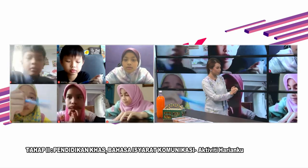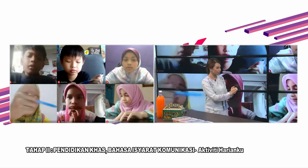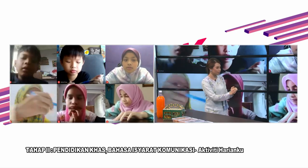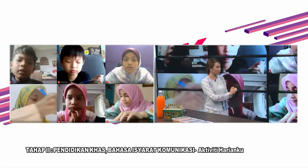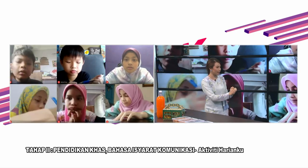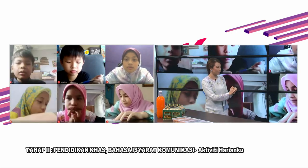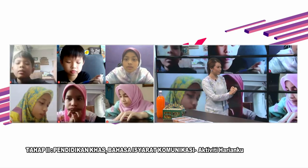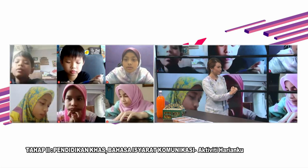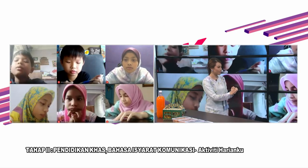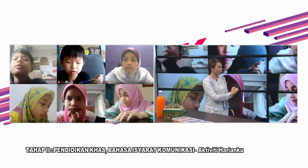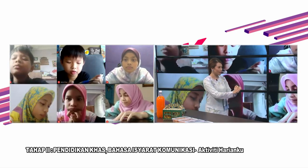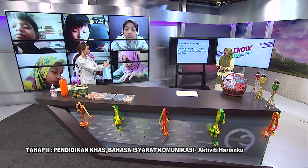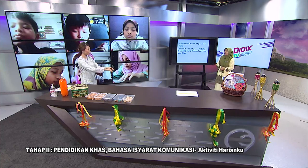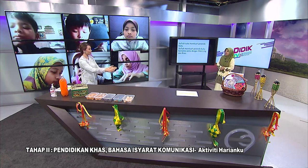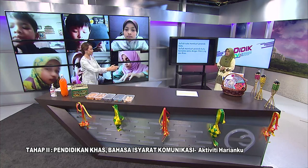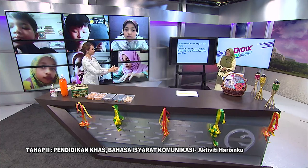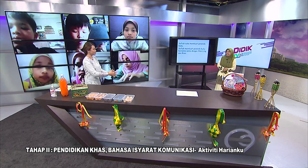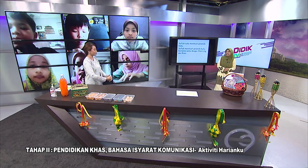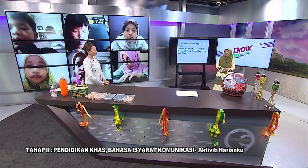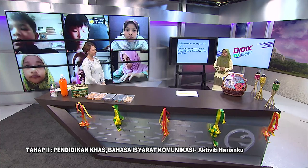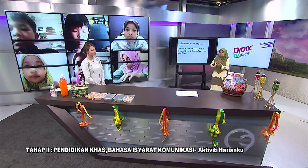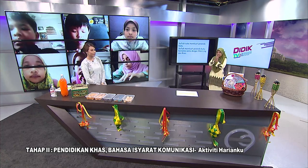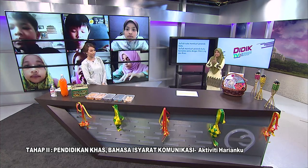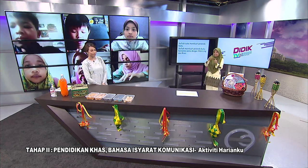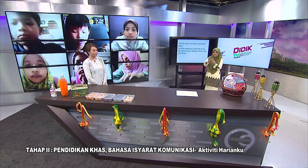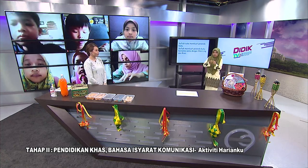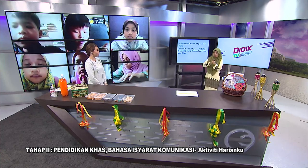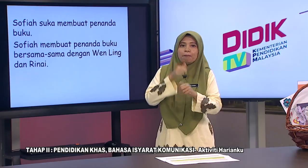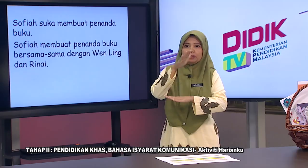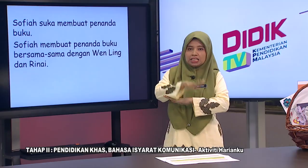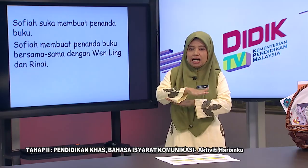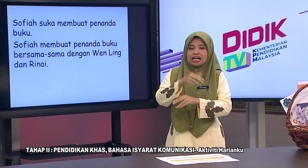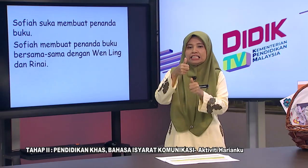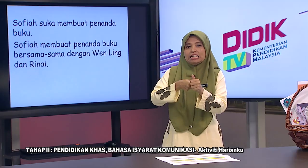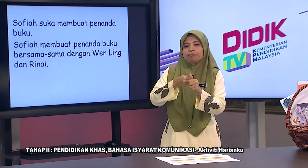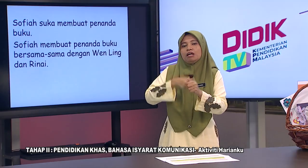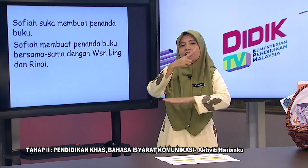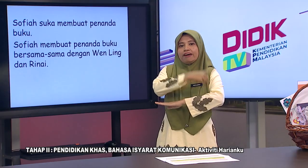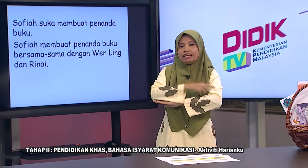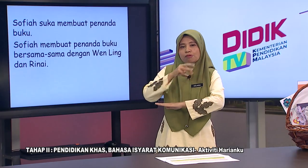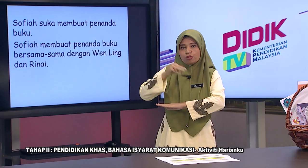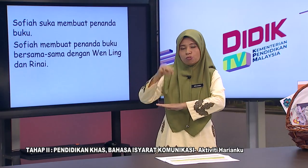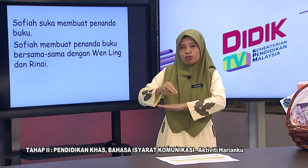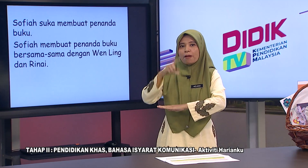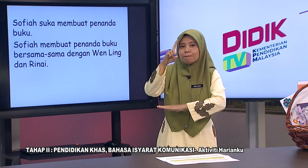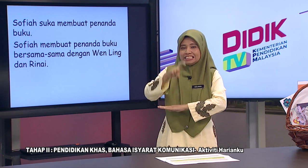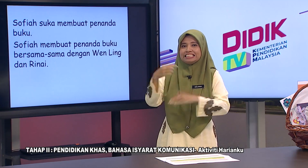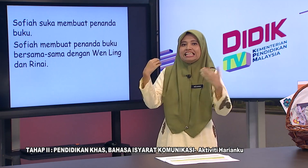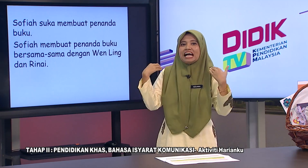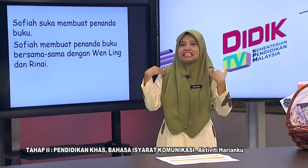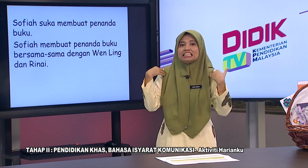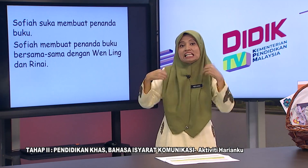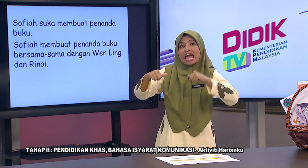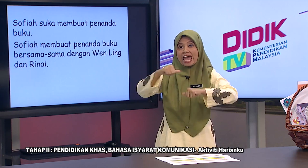cikgu. Boleh. Boleh. Okey, teruskan. Okey. Jadi tiap-tiap petang, tiap-tiap hari murid-murid